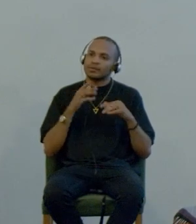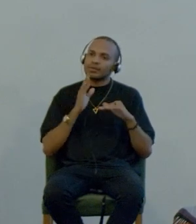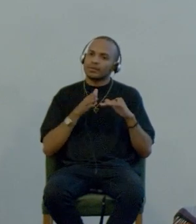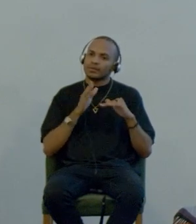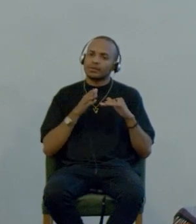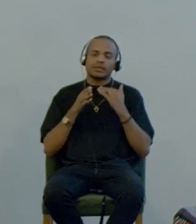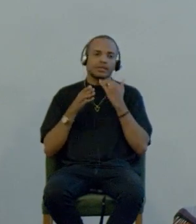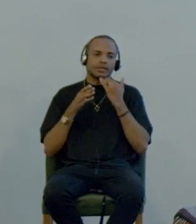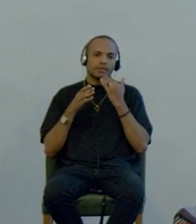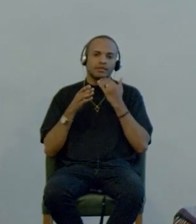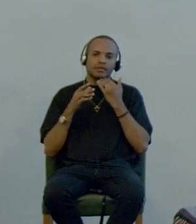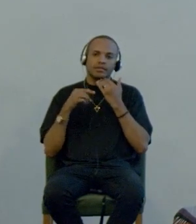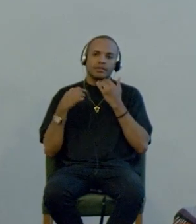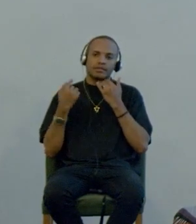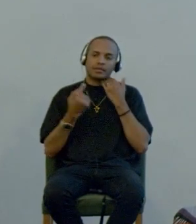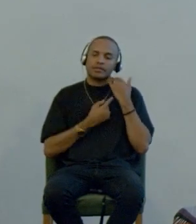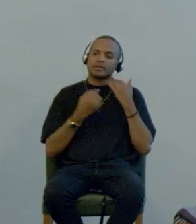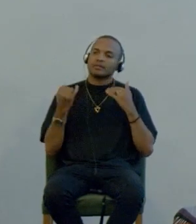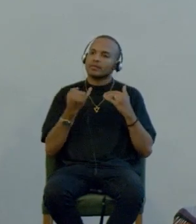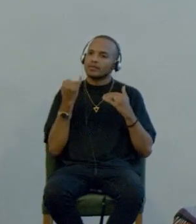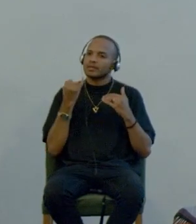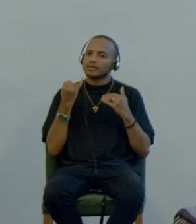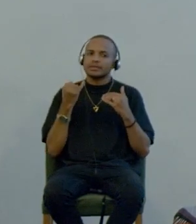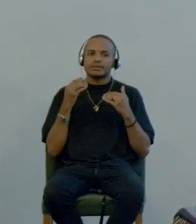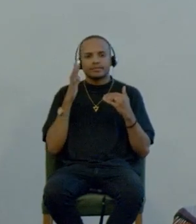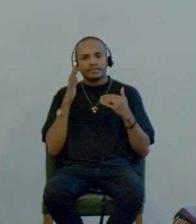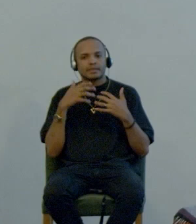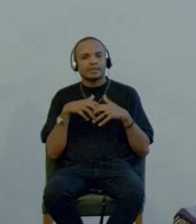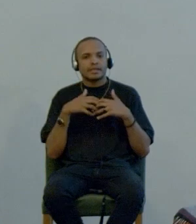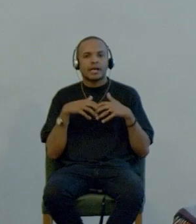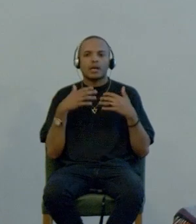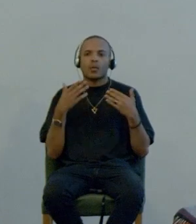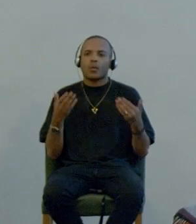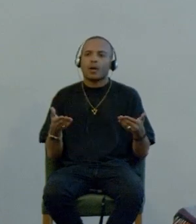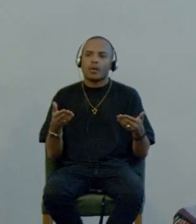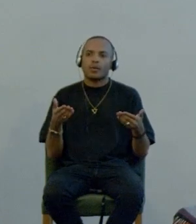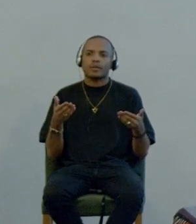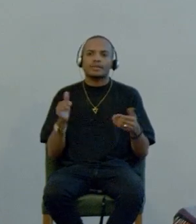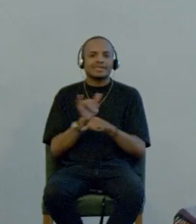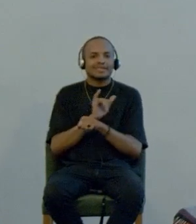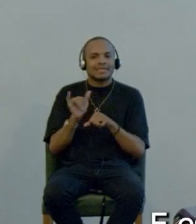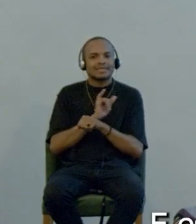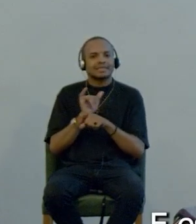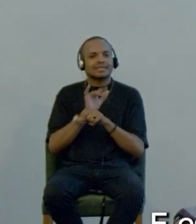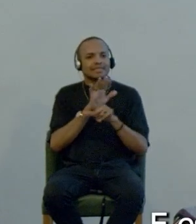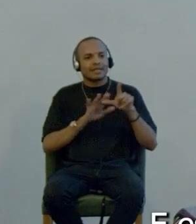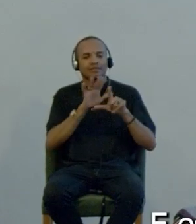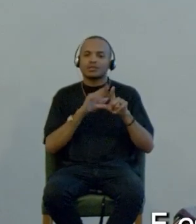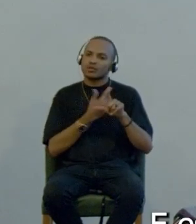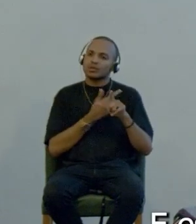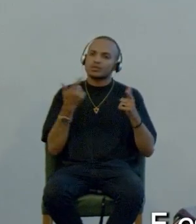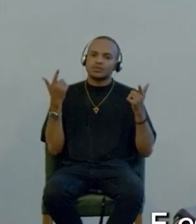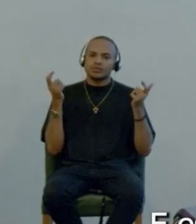dire c'est quoi les outils graphiques qu'on peut utiliser pour montrer l'espace-temps. Et ça, c'est une